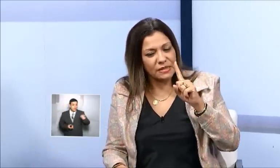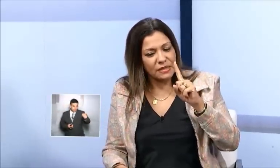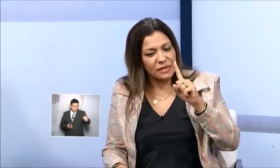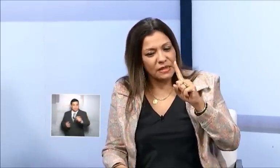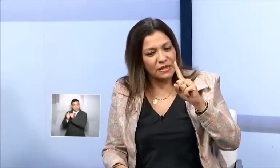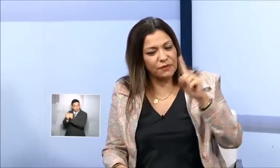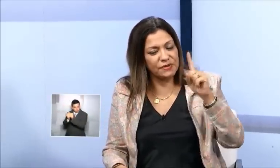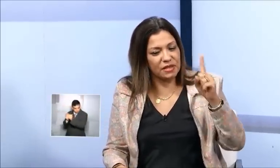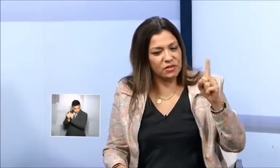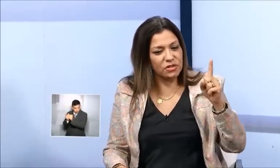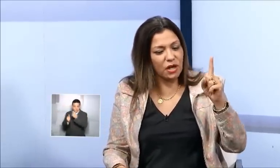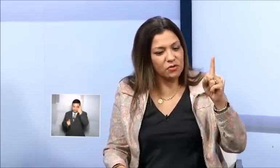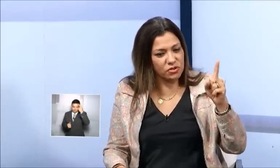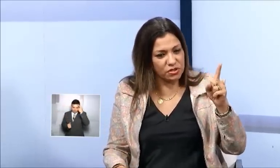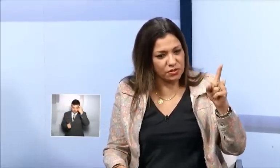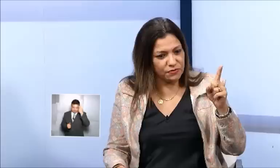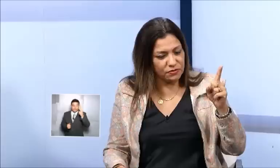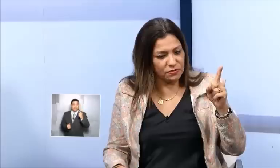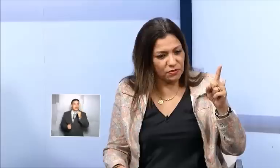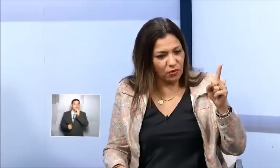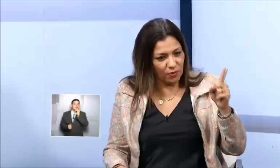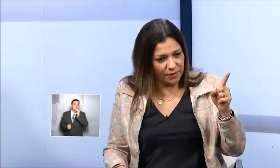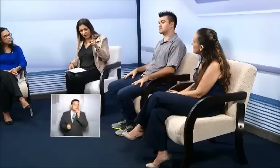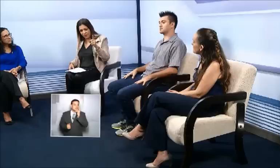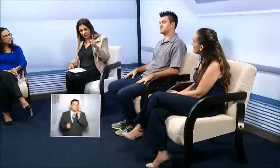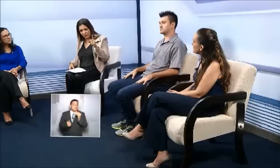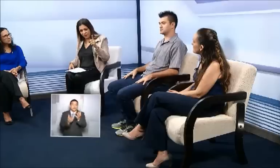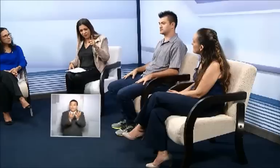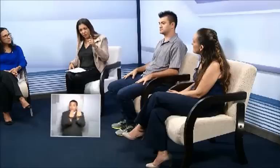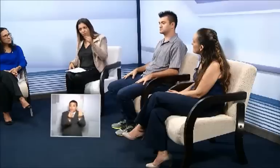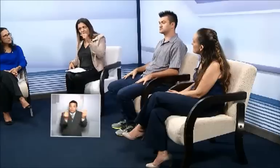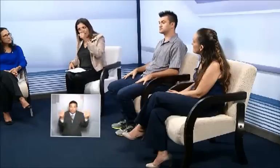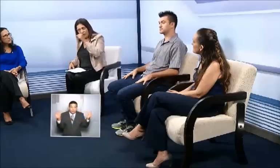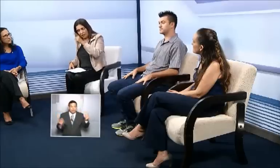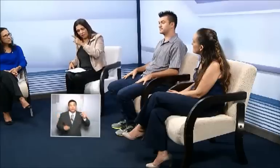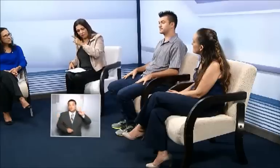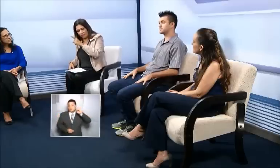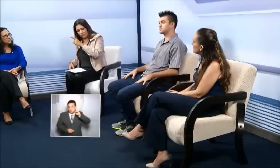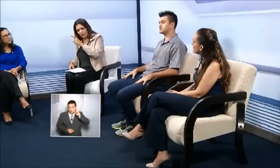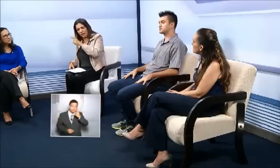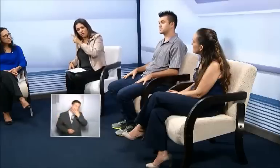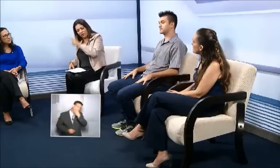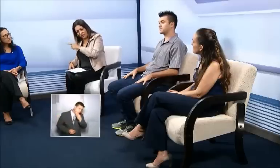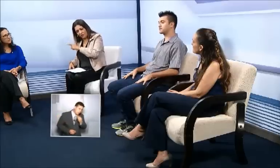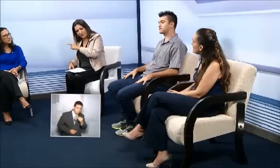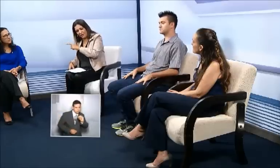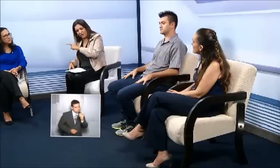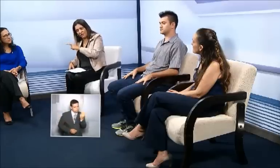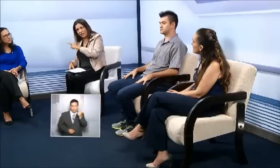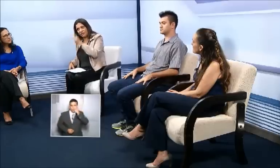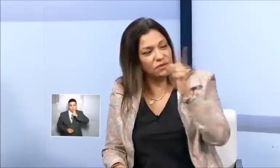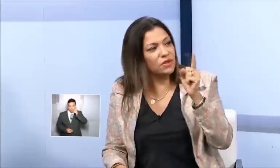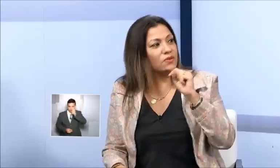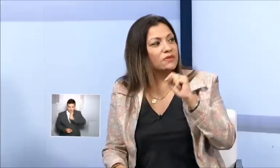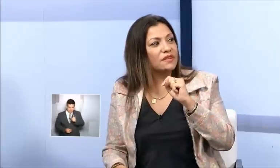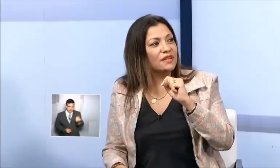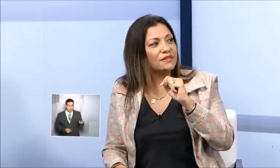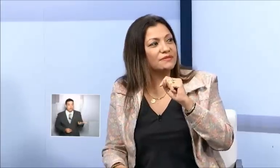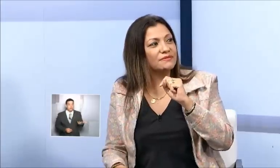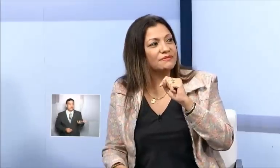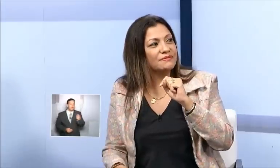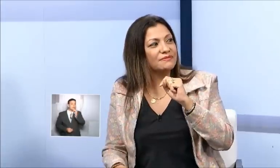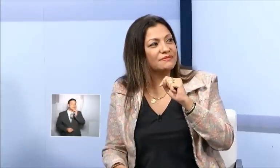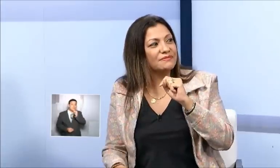mais deficiente auditivo, homem, com mulher, né, que não tem a deficiência, do que o